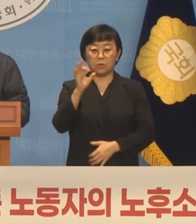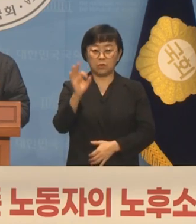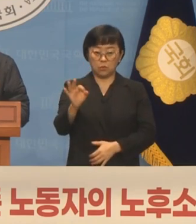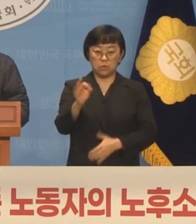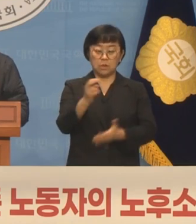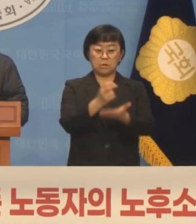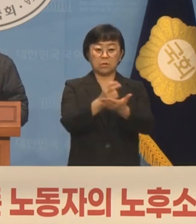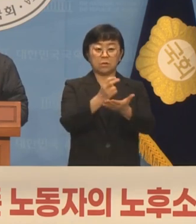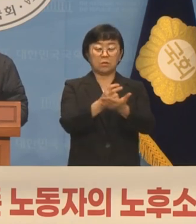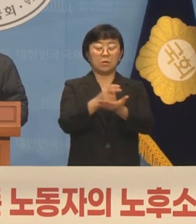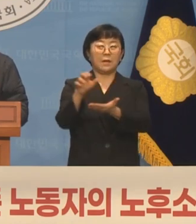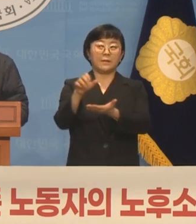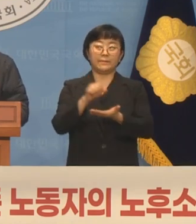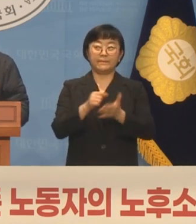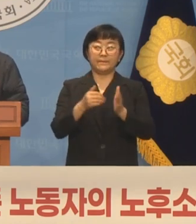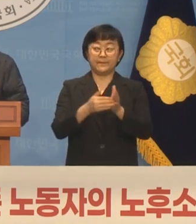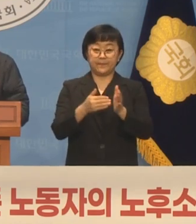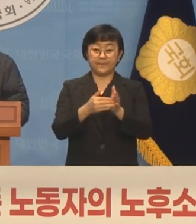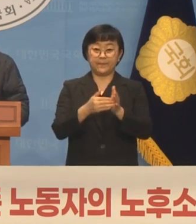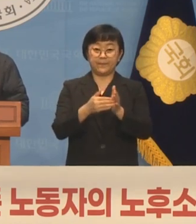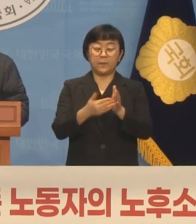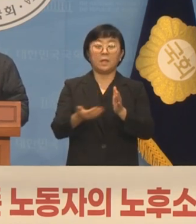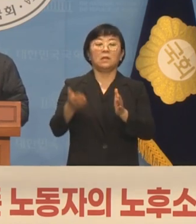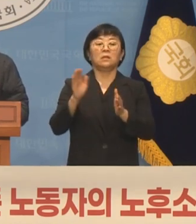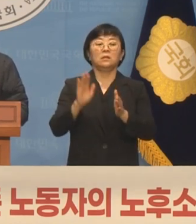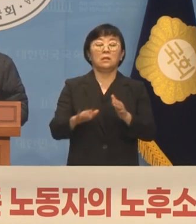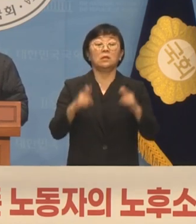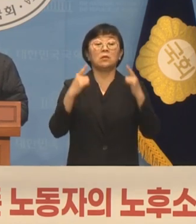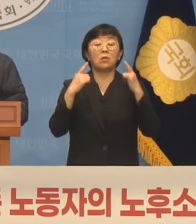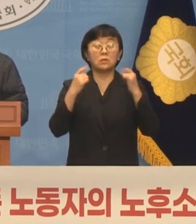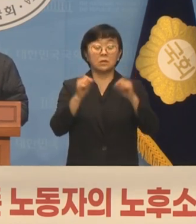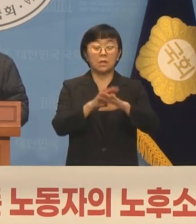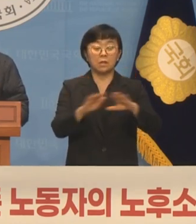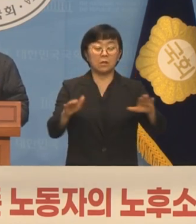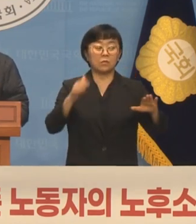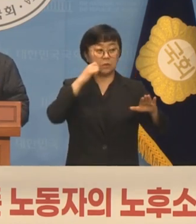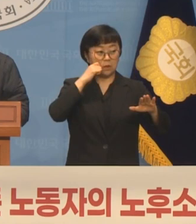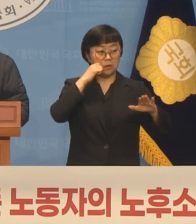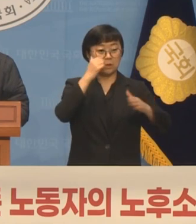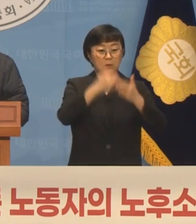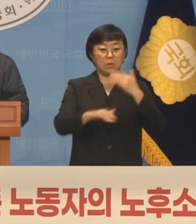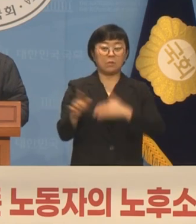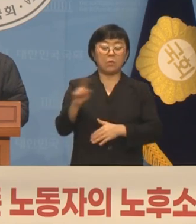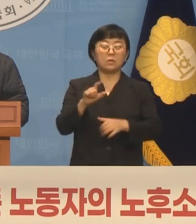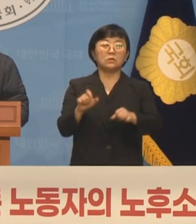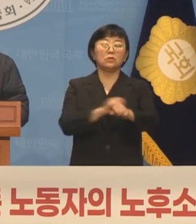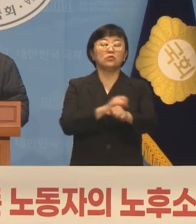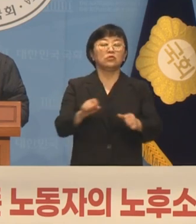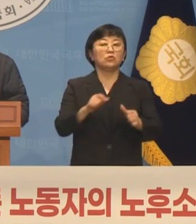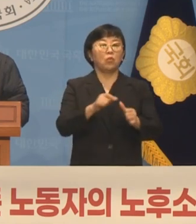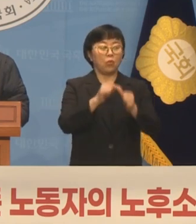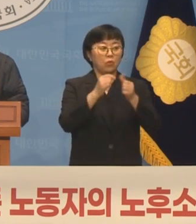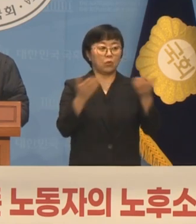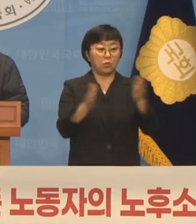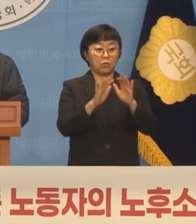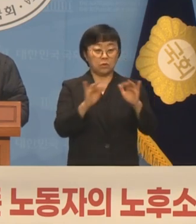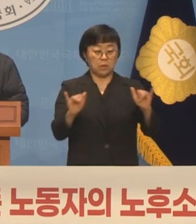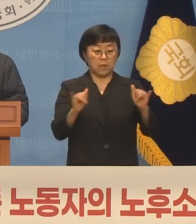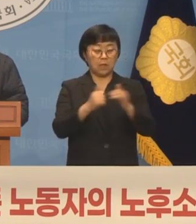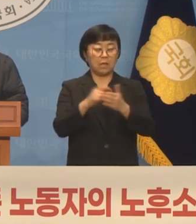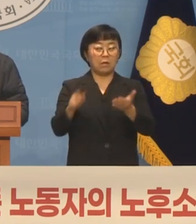제도가 도입되었습니다. 그러나 여전히 해결되지 않고 남은 것이 특고 플랫폼 노동자의